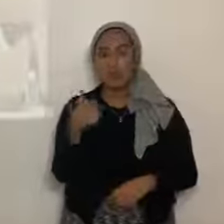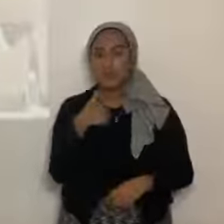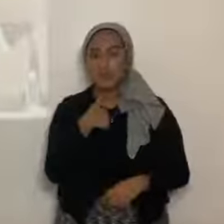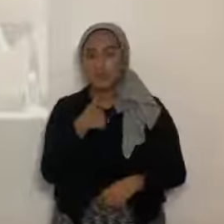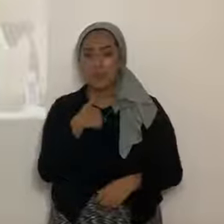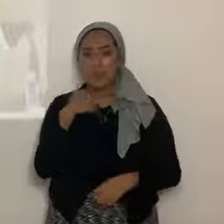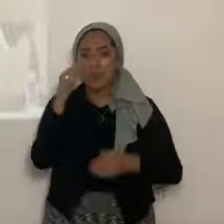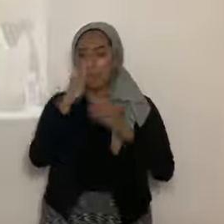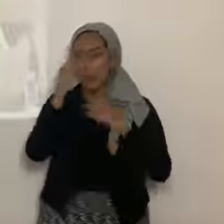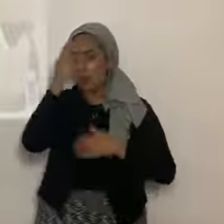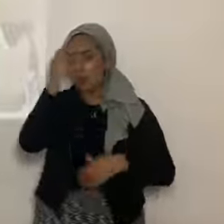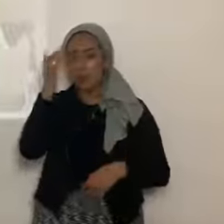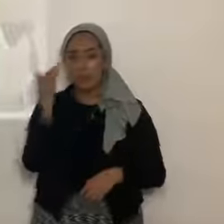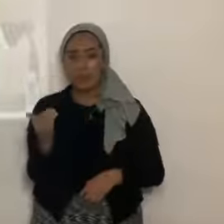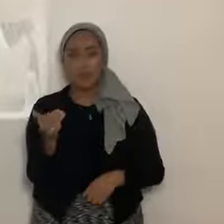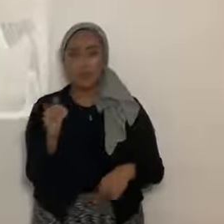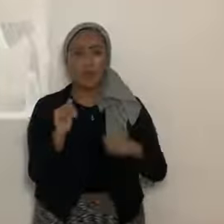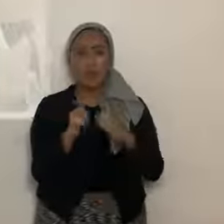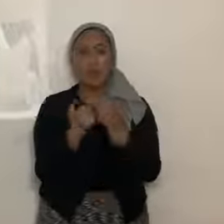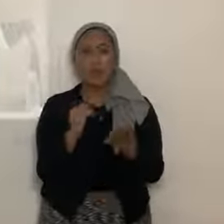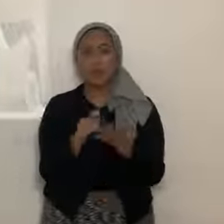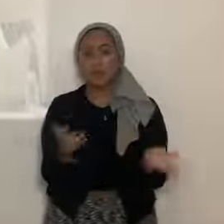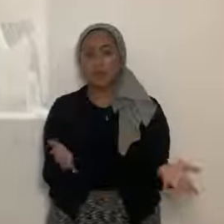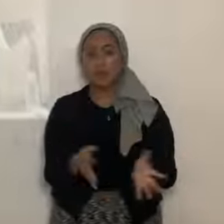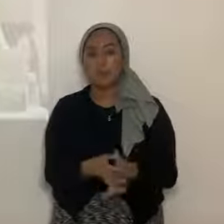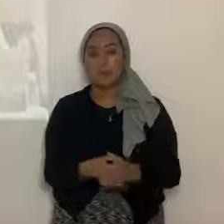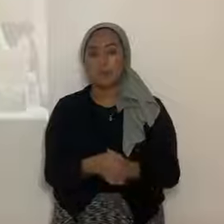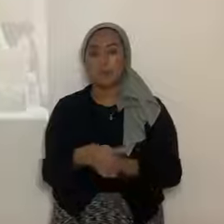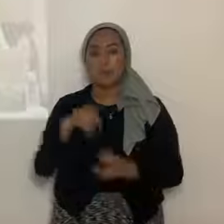Eterno? ¿Cómo es posible, verdad?